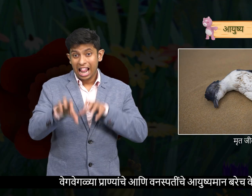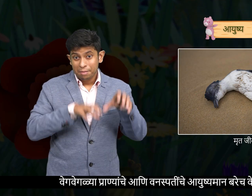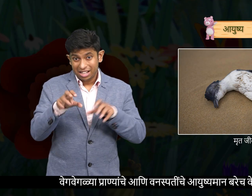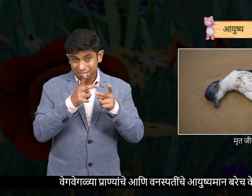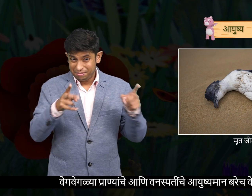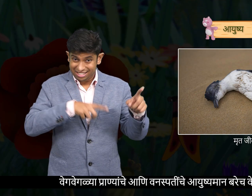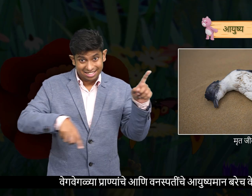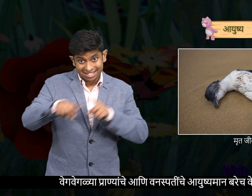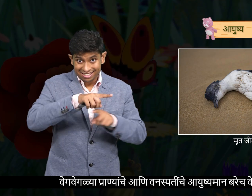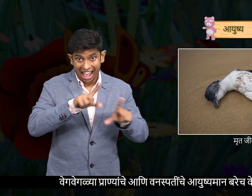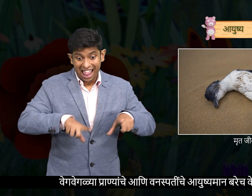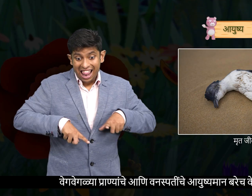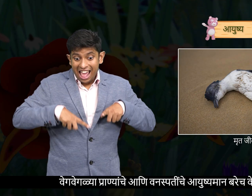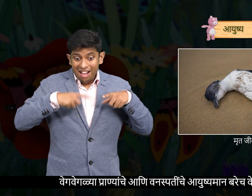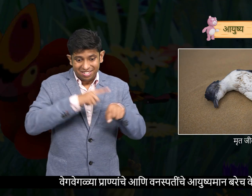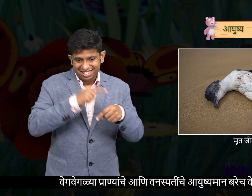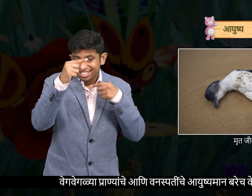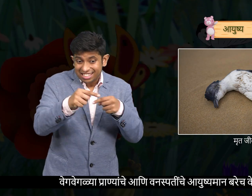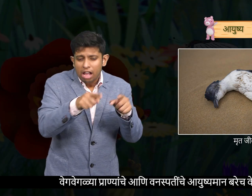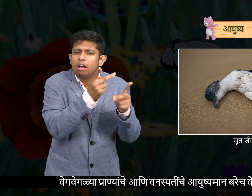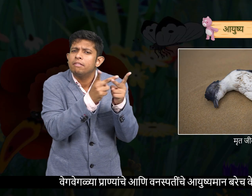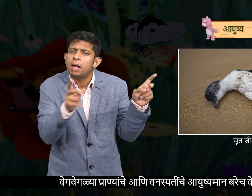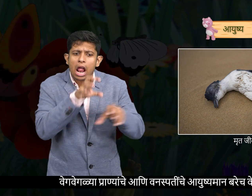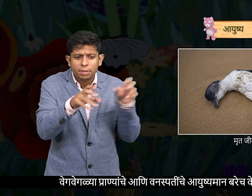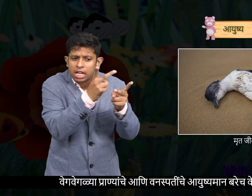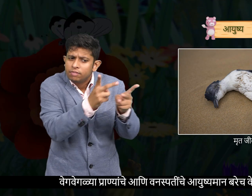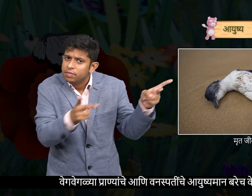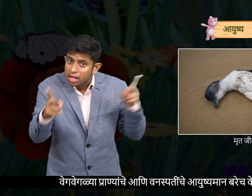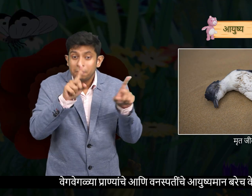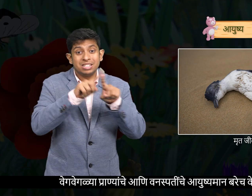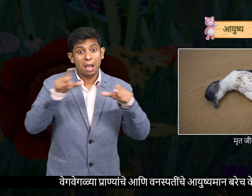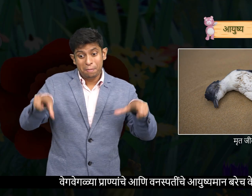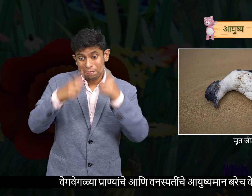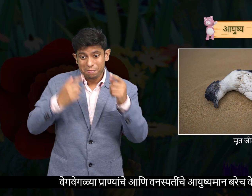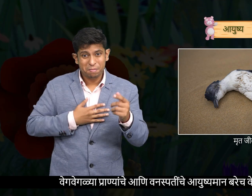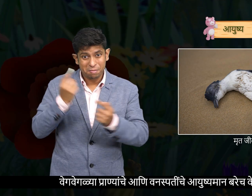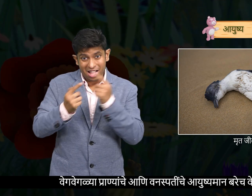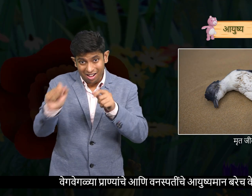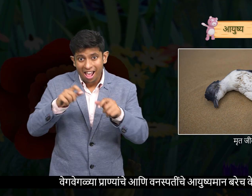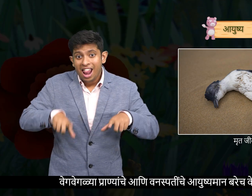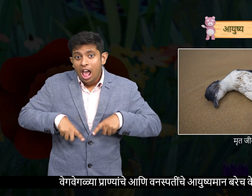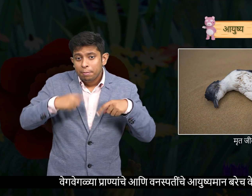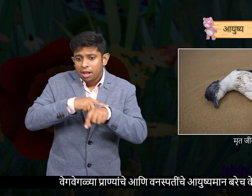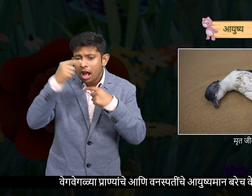वेगवेगळ्या प्राण्यांचे आणि वनस्पतींचे आयुष्यमान बरेच वेगळे असते.